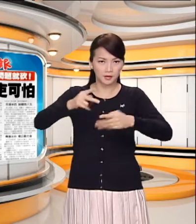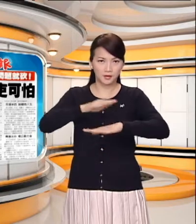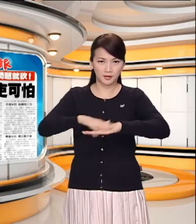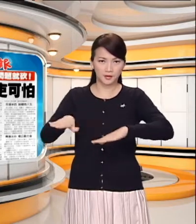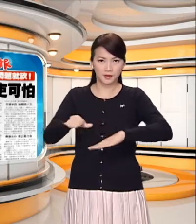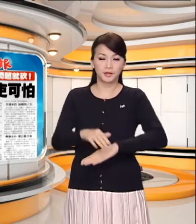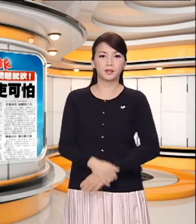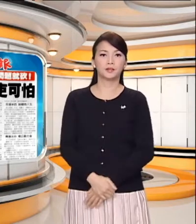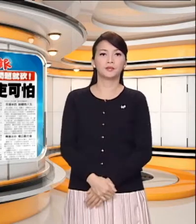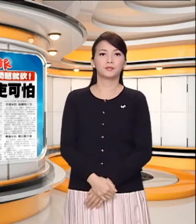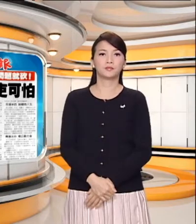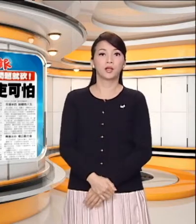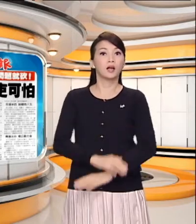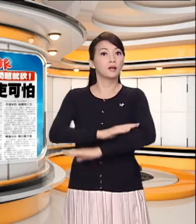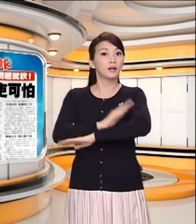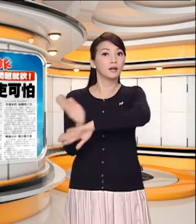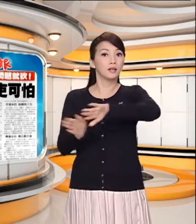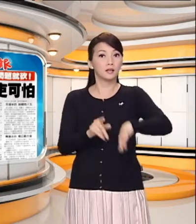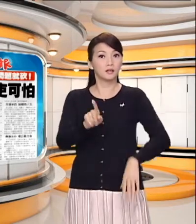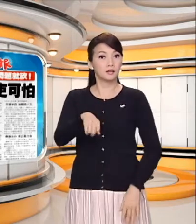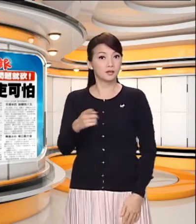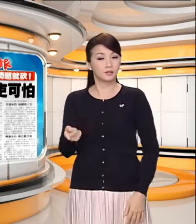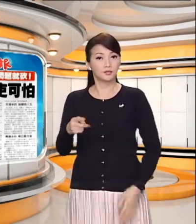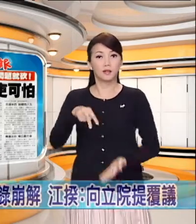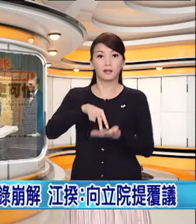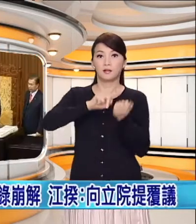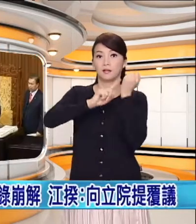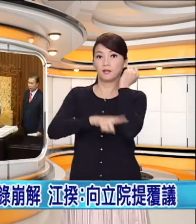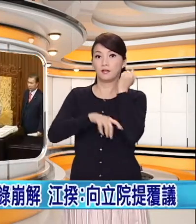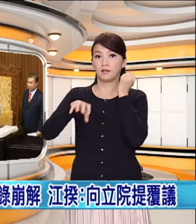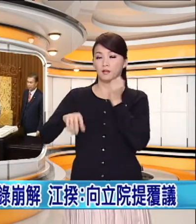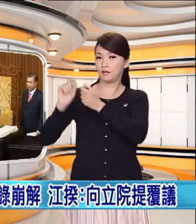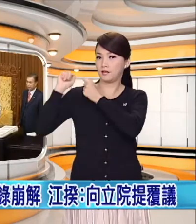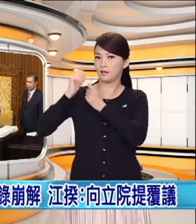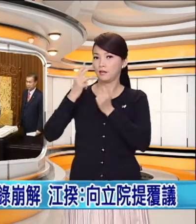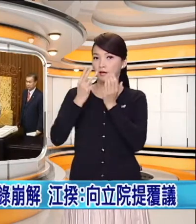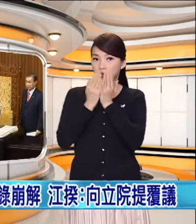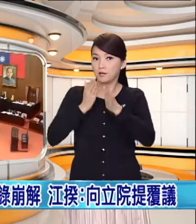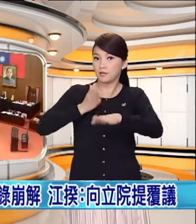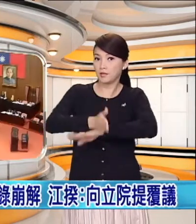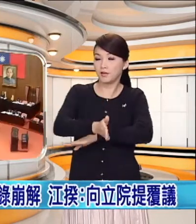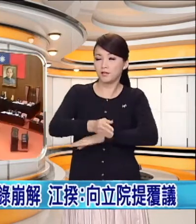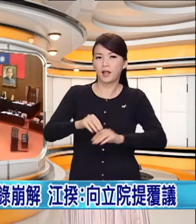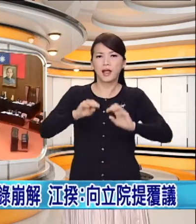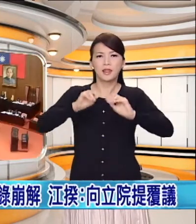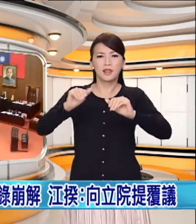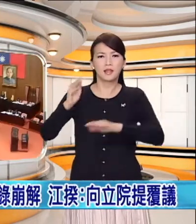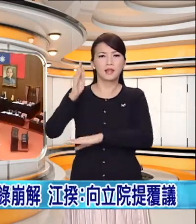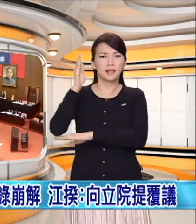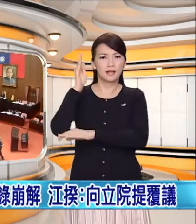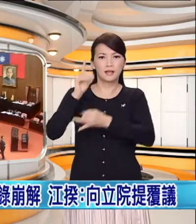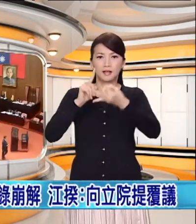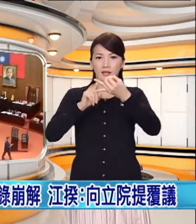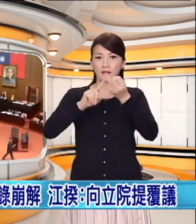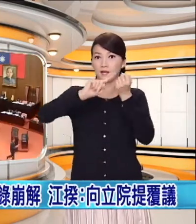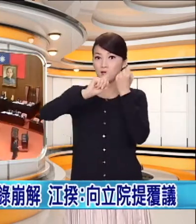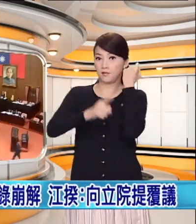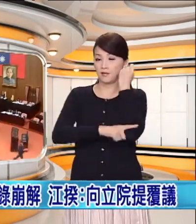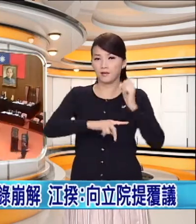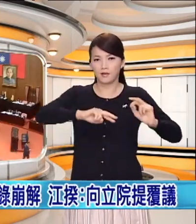而了解完了三大报的头条之后，继续来关心的是立法院在月初三读通过的地政事